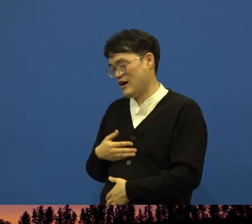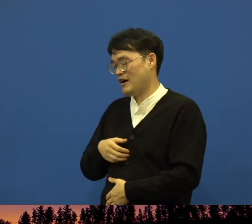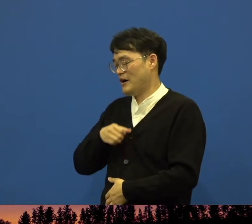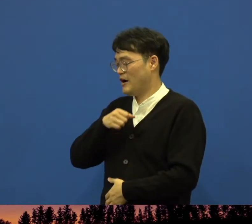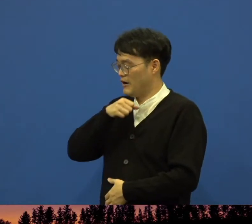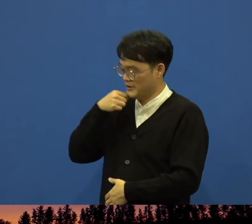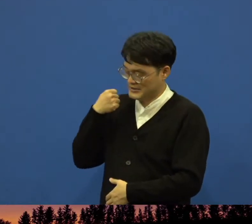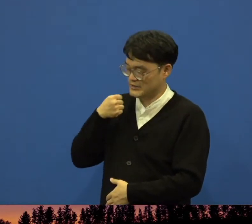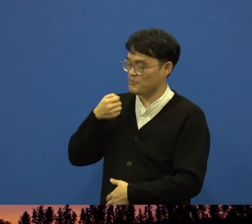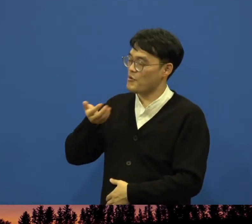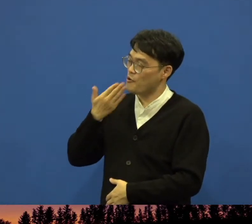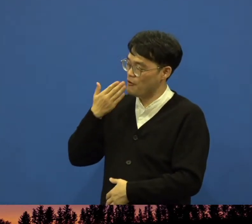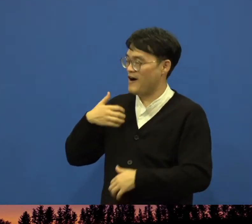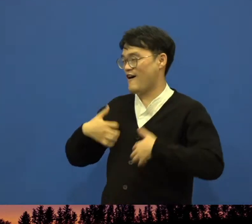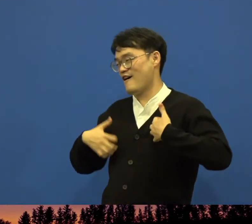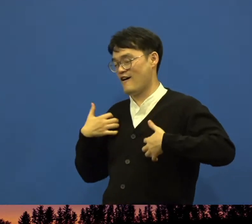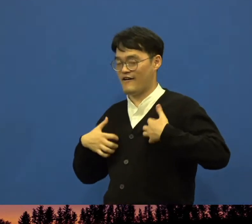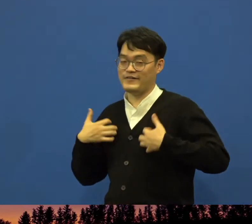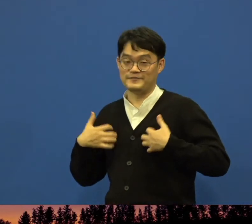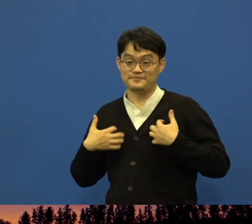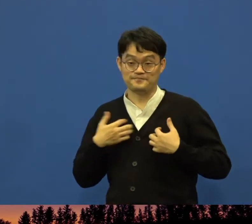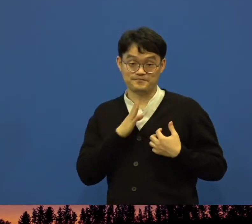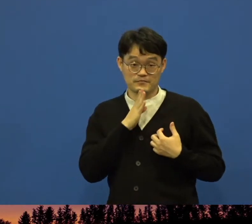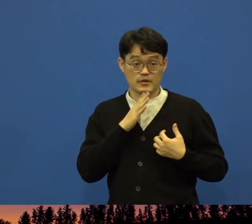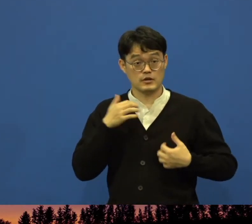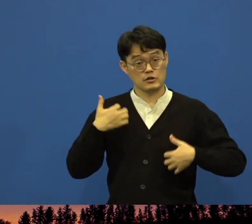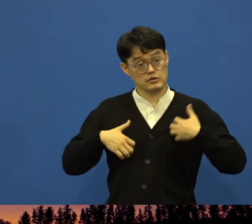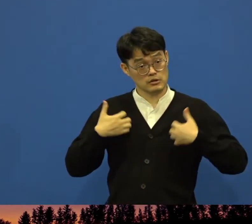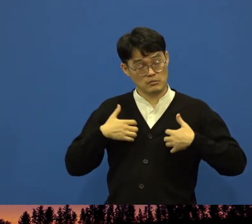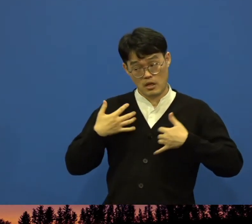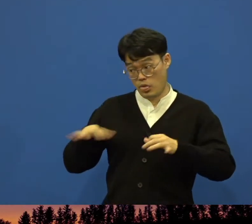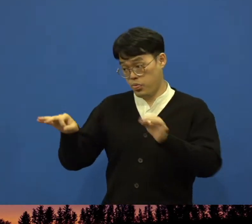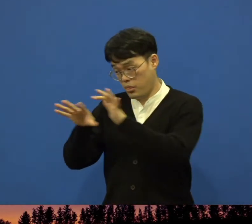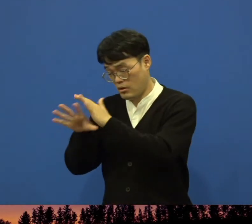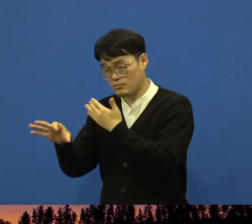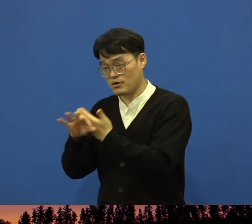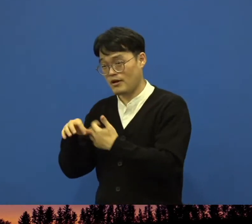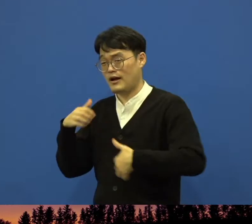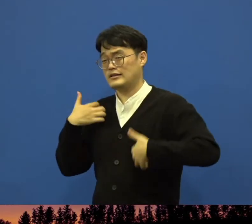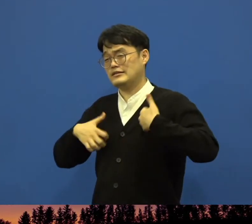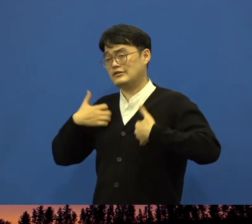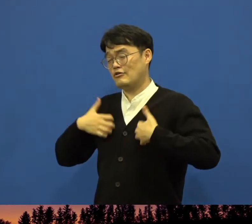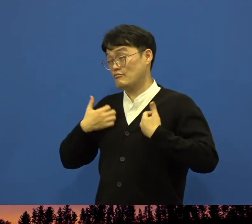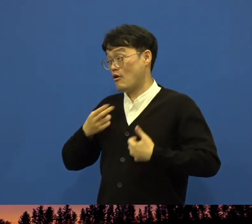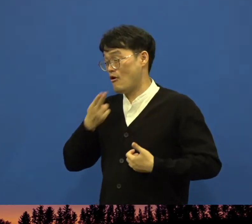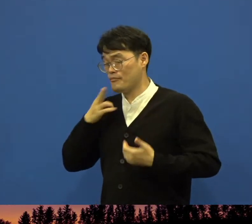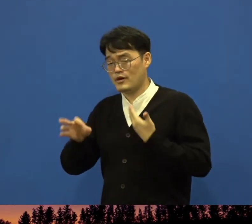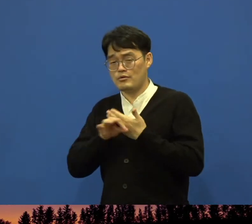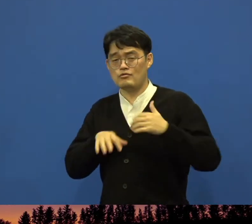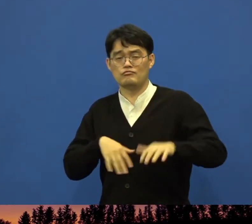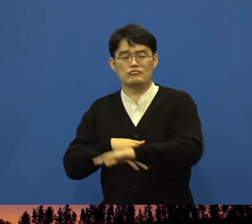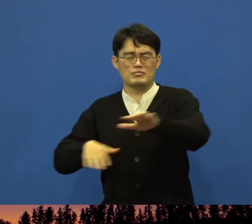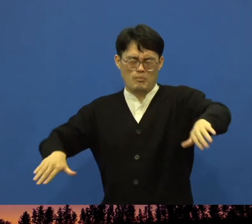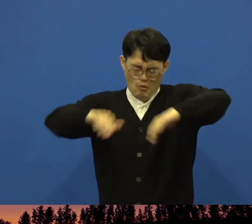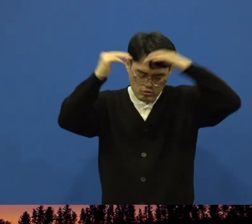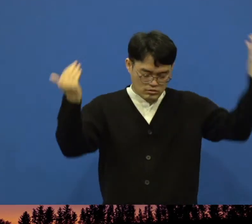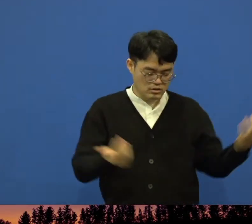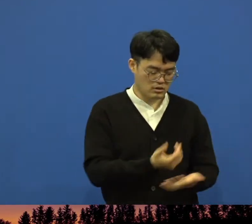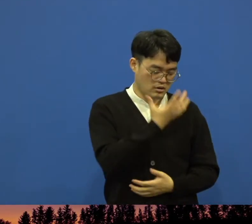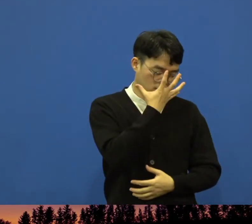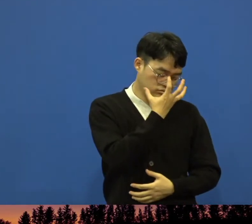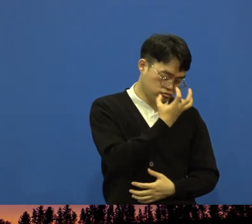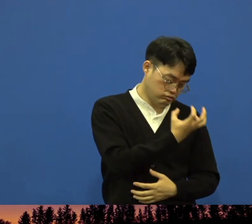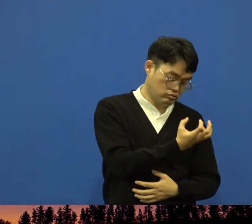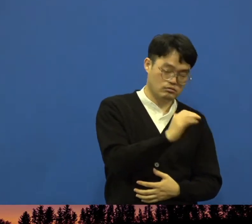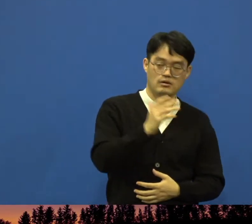그렇죠? 여러분 이 즐거움이 없다면 즐거움을 추구하지 않는다면 우리는 곧 우울해질 거예요. 여러분 한국